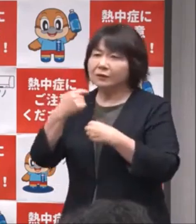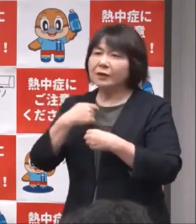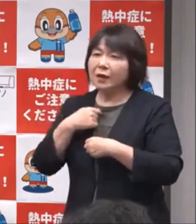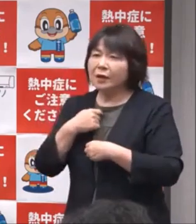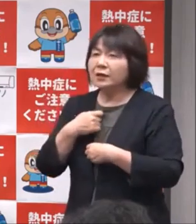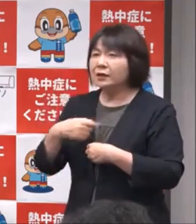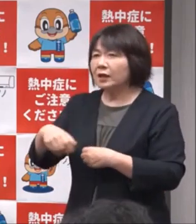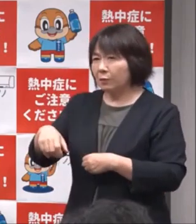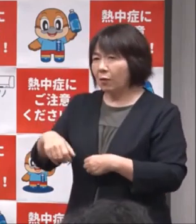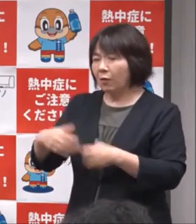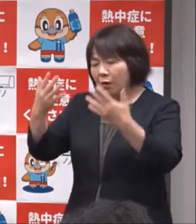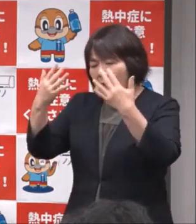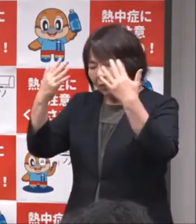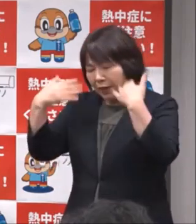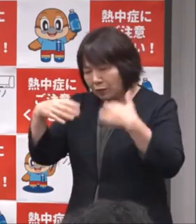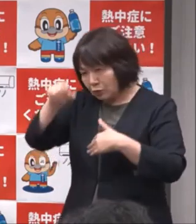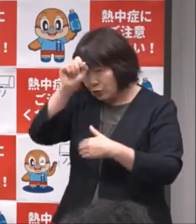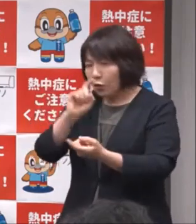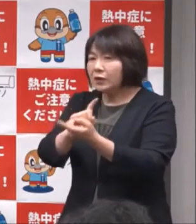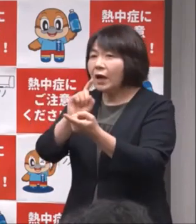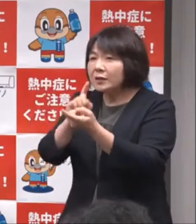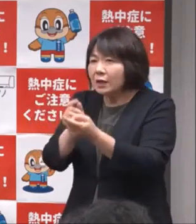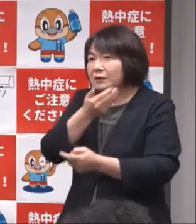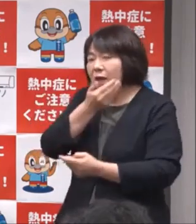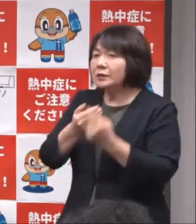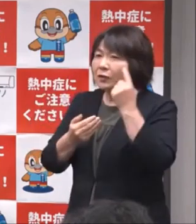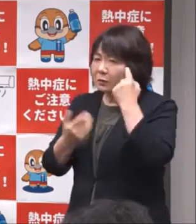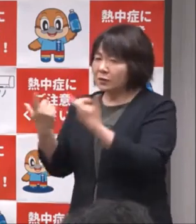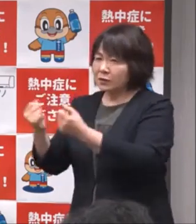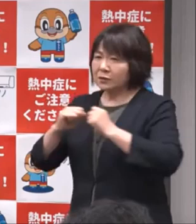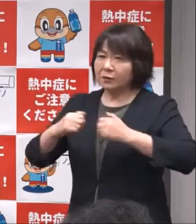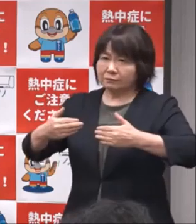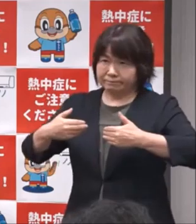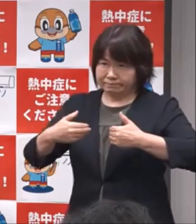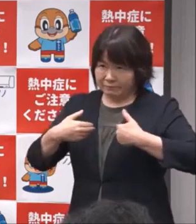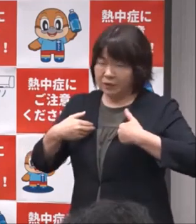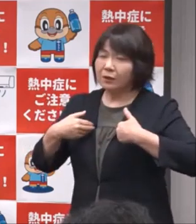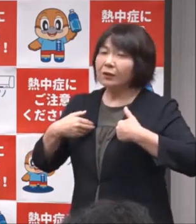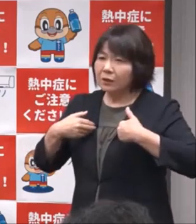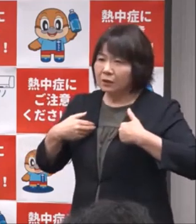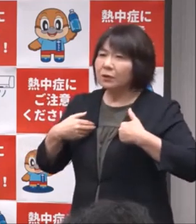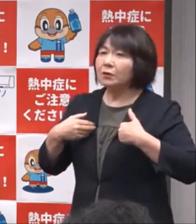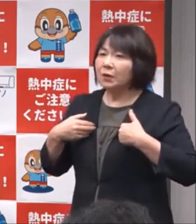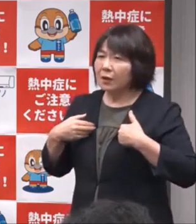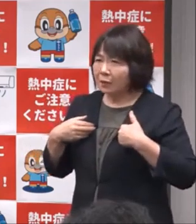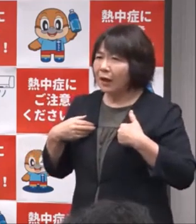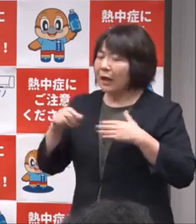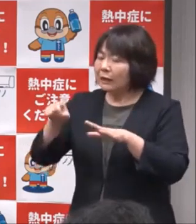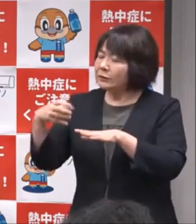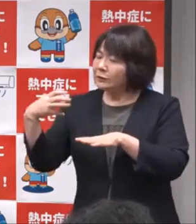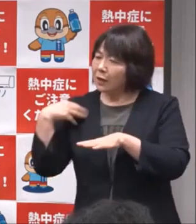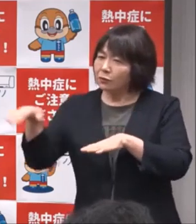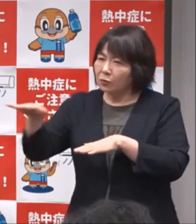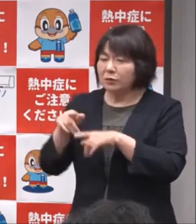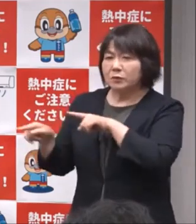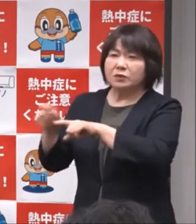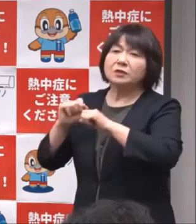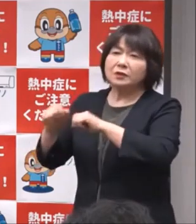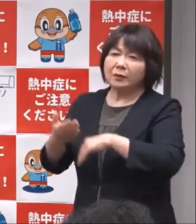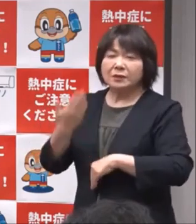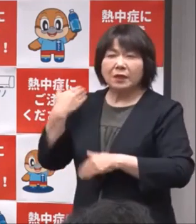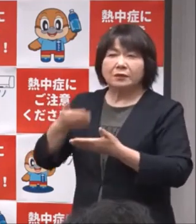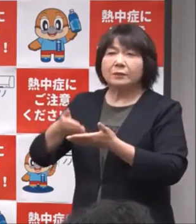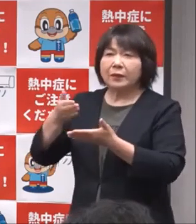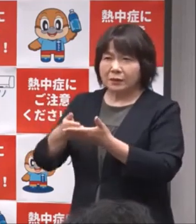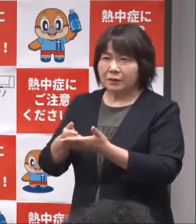ただ熱中症対策を取ることは大切だということで、熱中症対策はきちんと取るべきということは、これはもう実務方も含めて指示をしていますので、先ほど申し上げたような